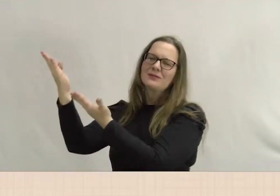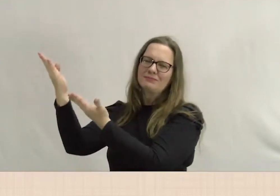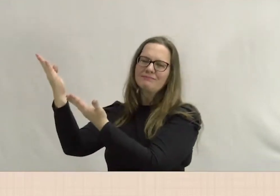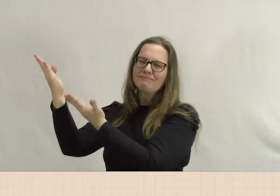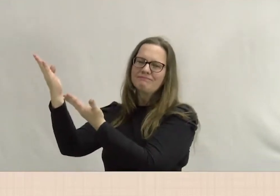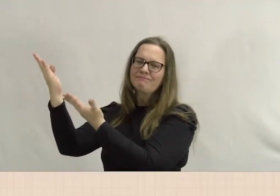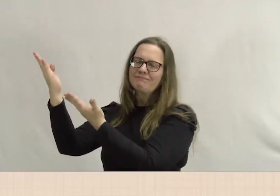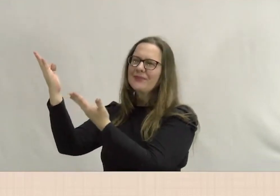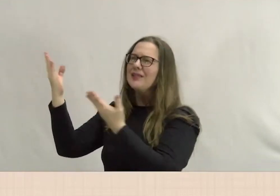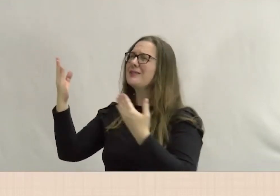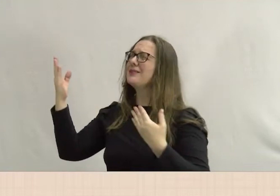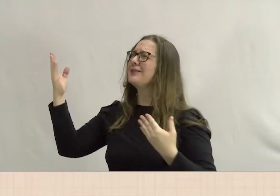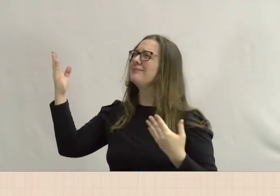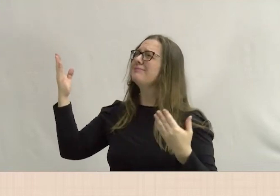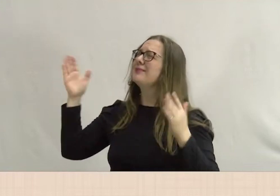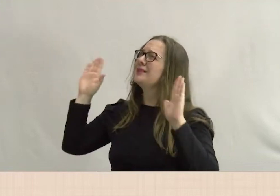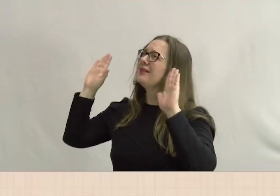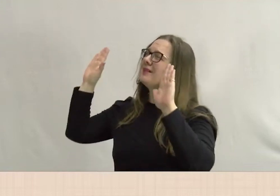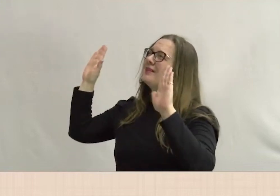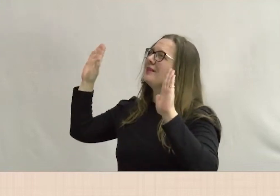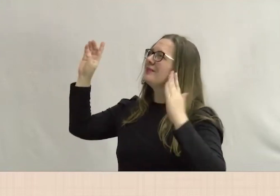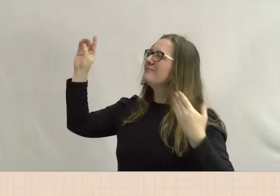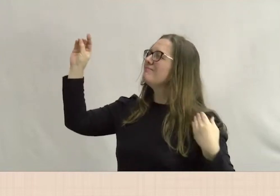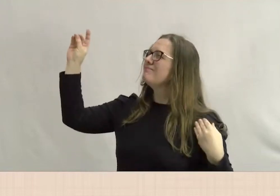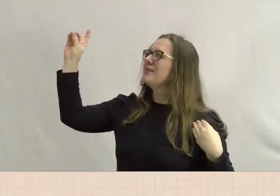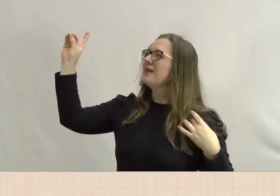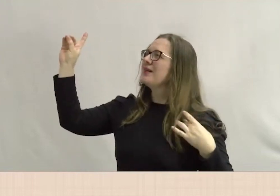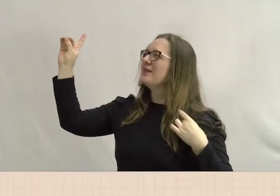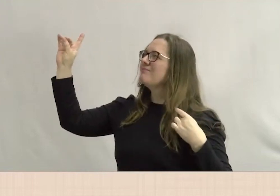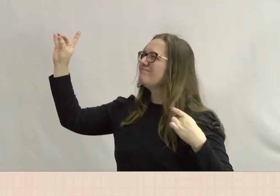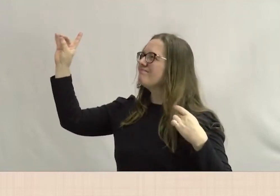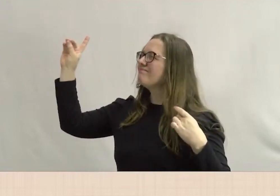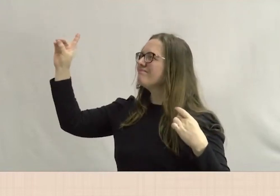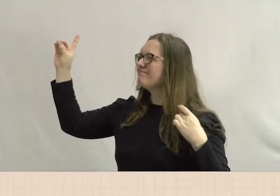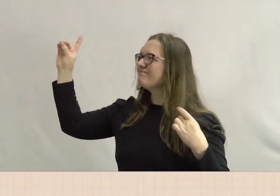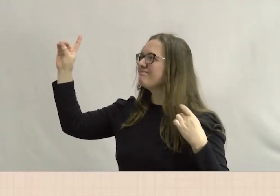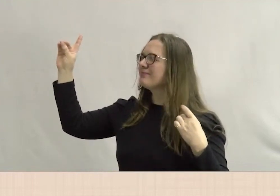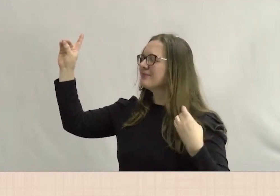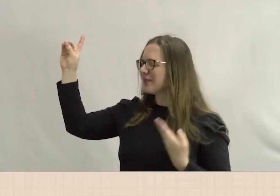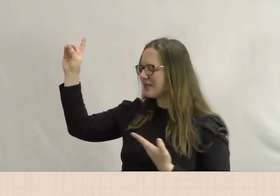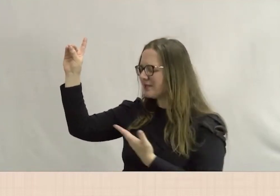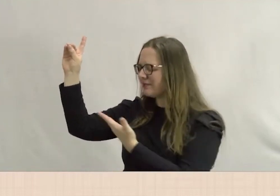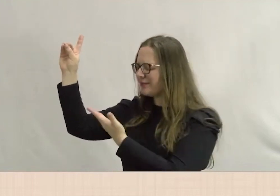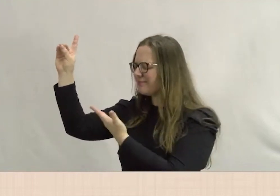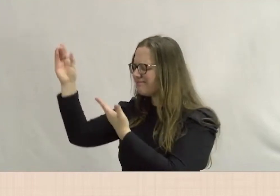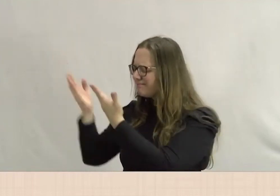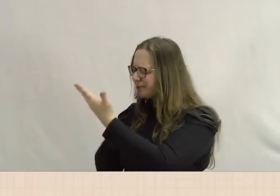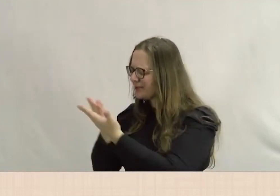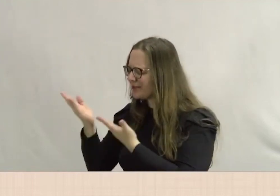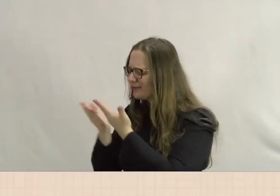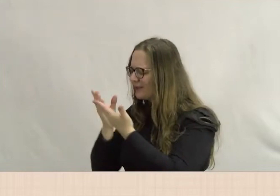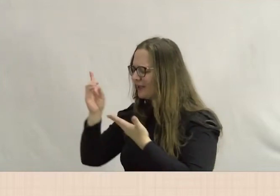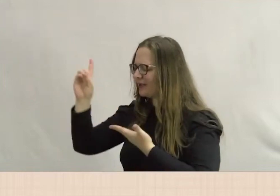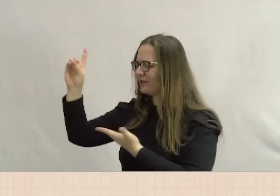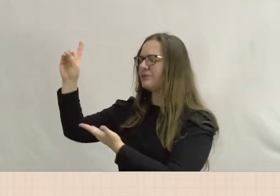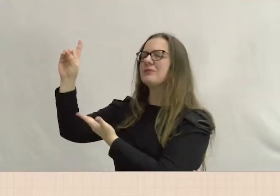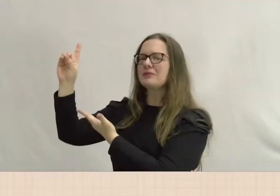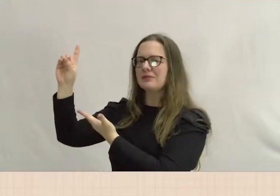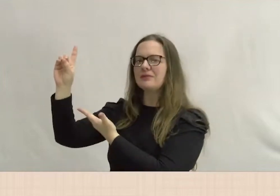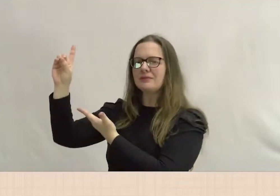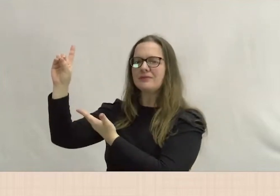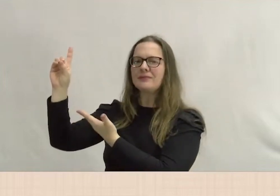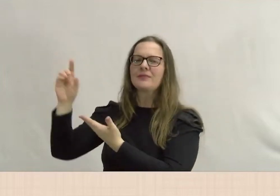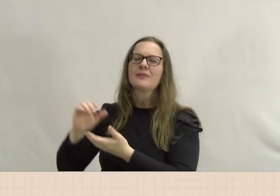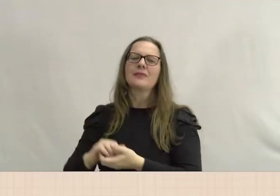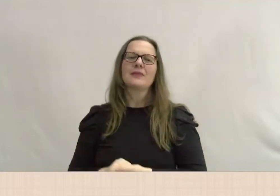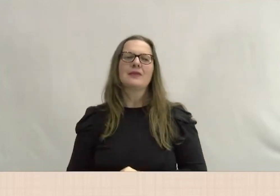Apresentei os vossos corpos para sacrifício vivo, santo e agradável a Deus, para servir a Deus. Porque nós